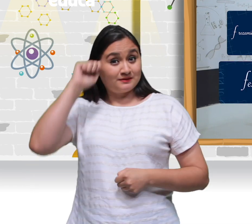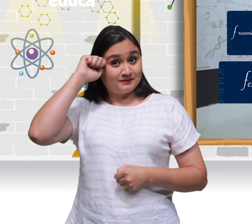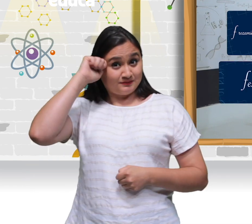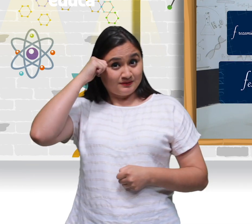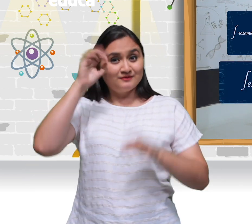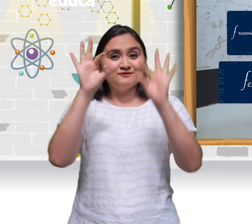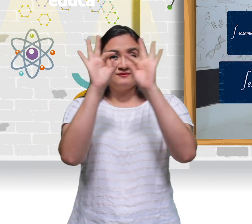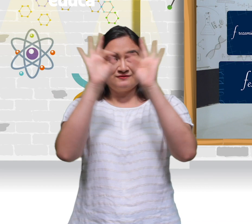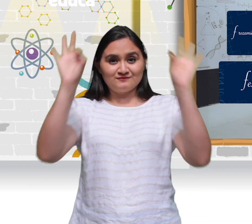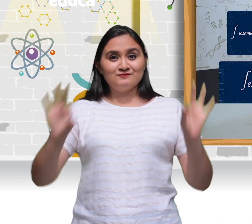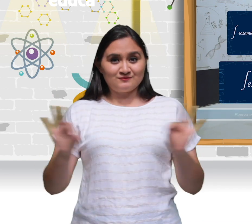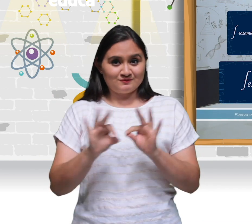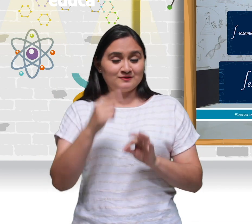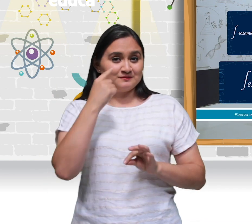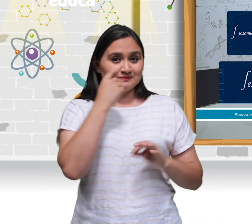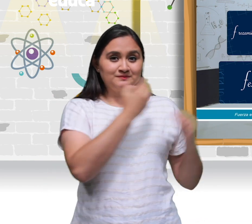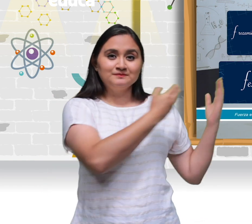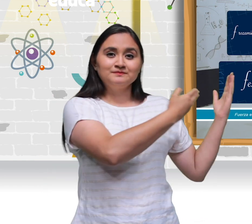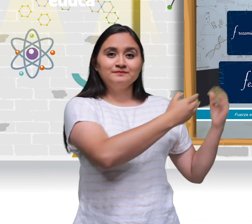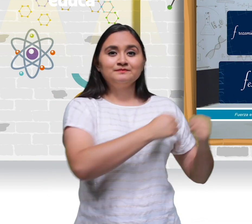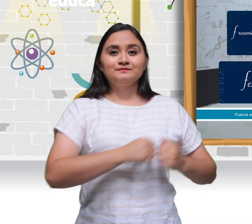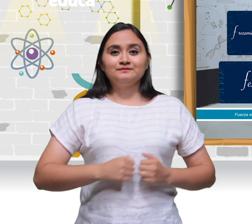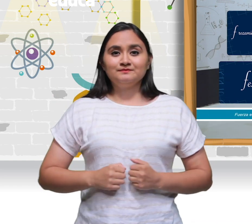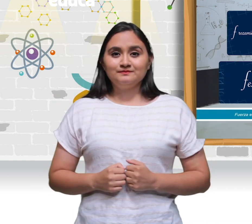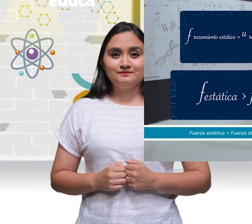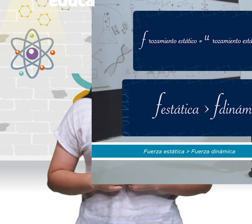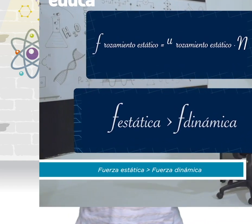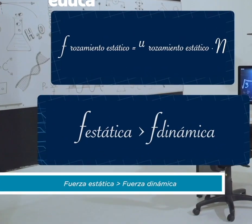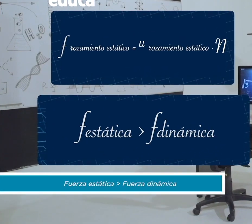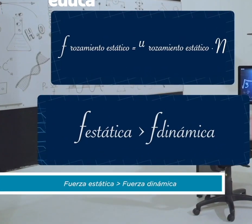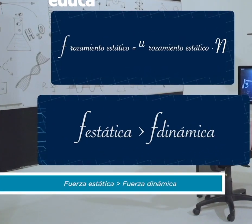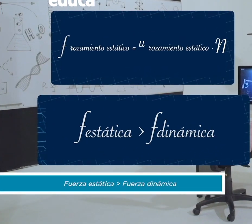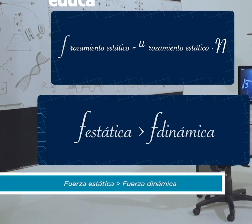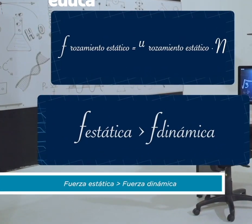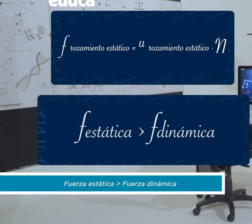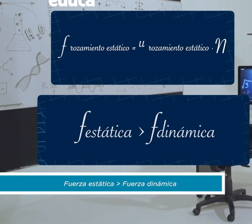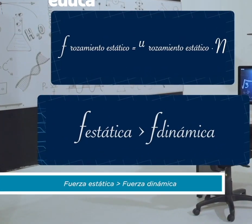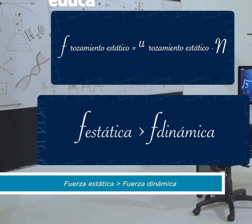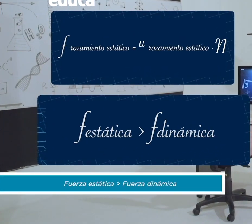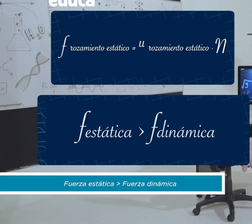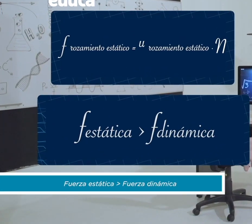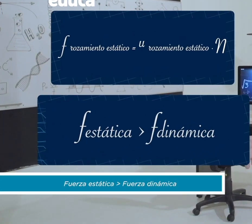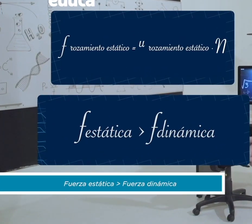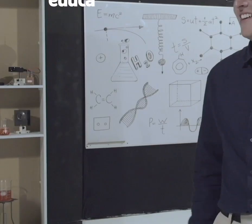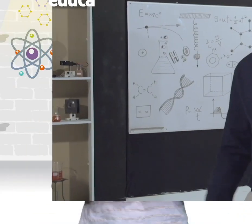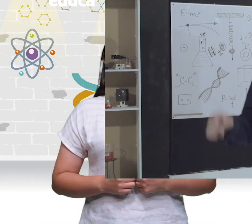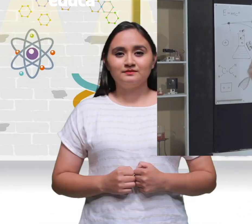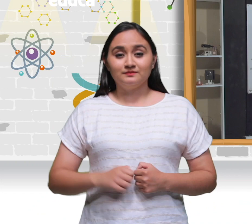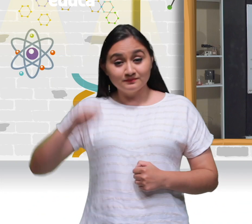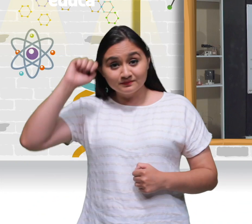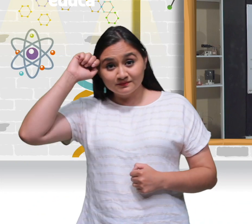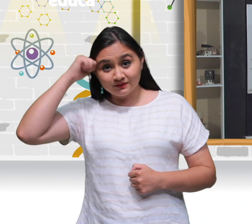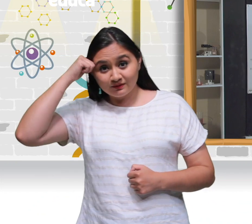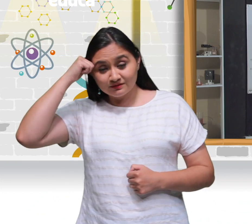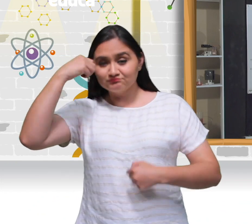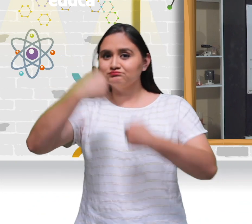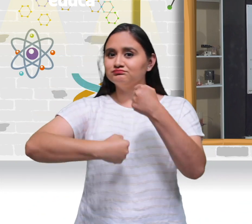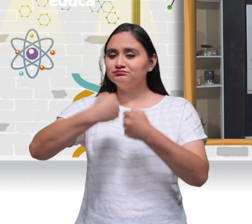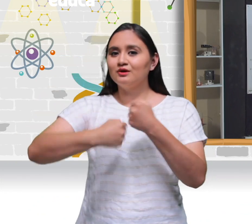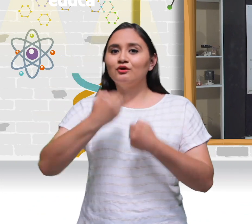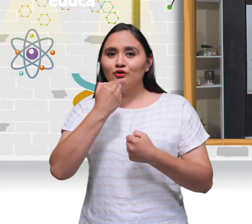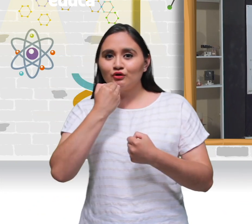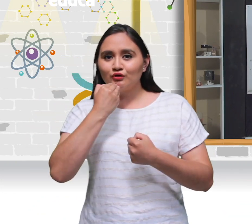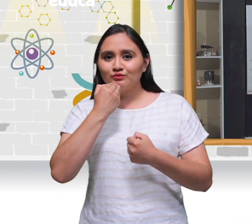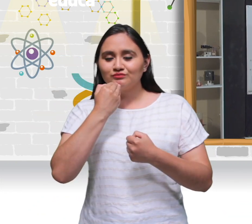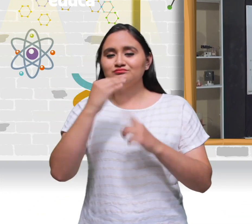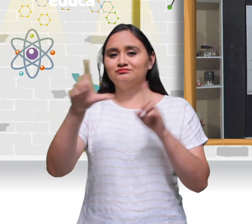utilizamos el coeficiente de rozamiento estático, estaremos encontrando la fricción estática, que usualmente es mayor que la dinámica. Recuerda que la fricción